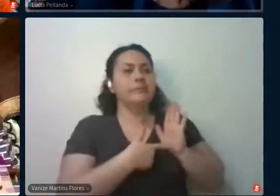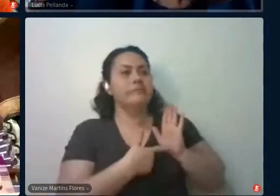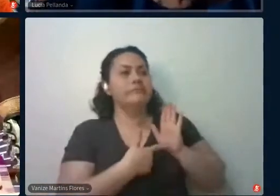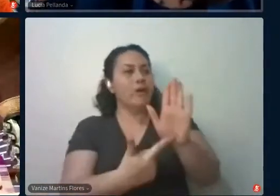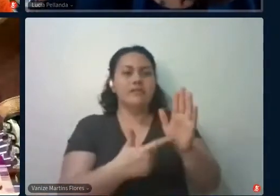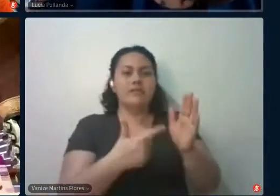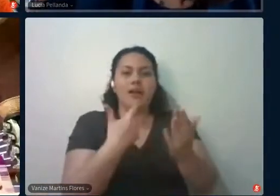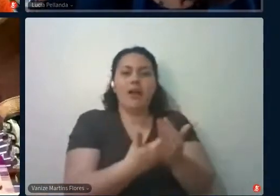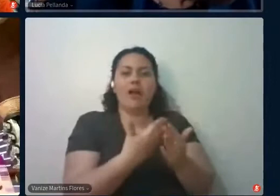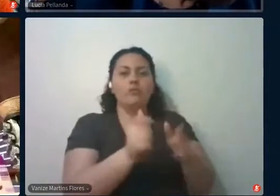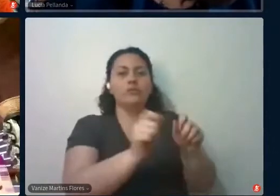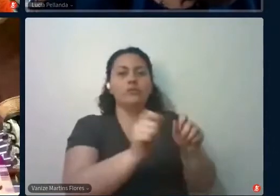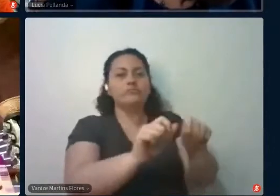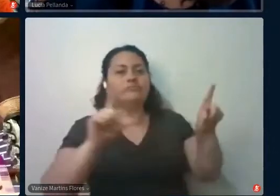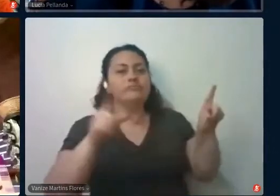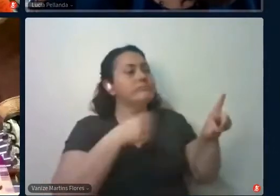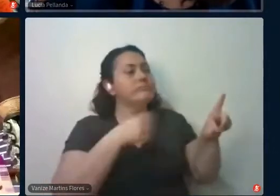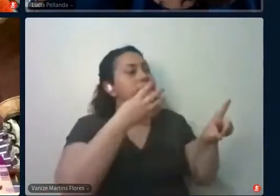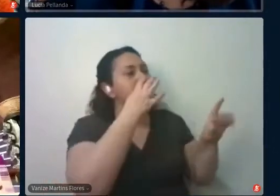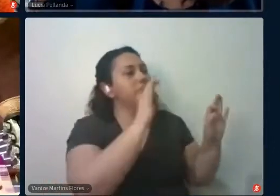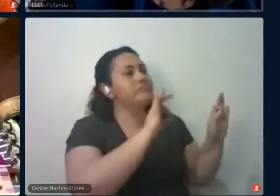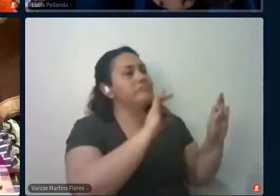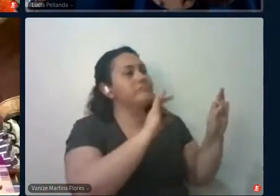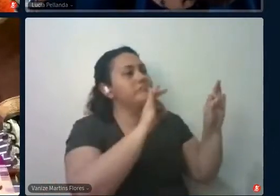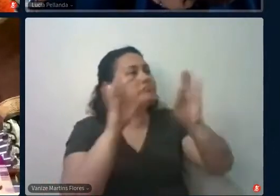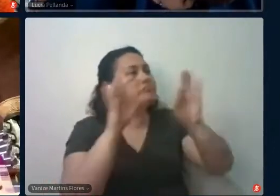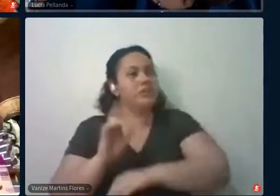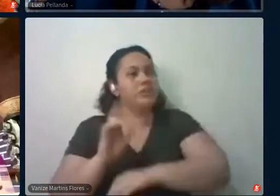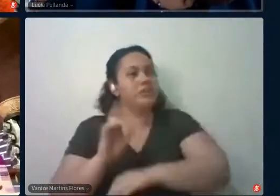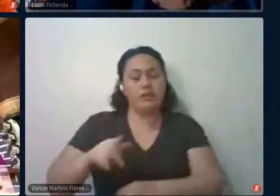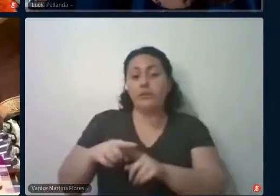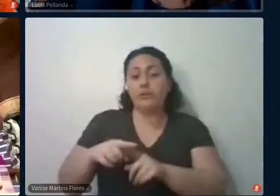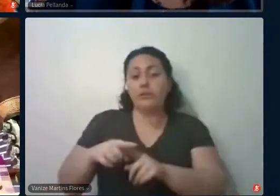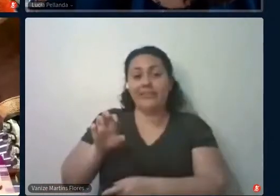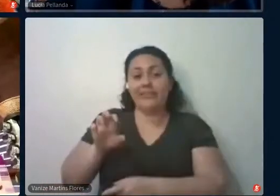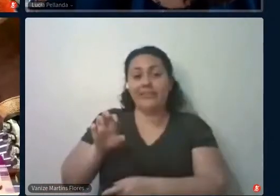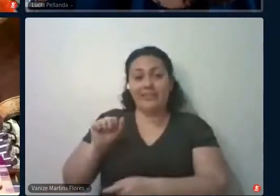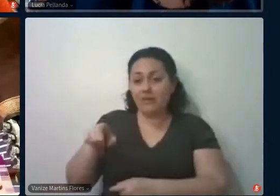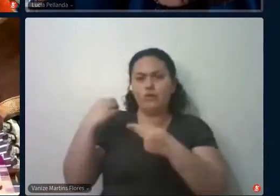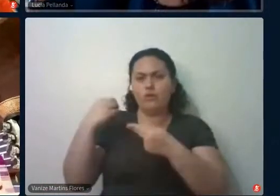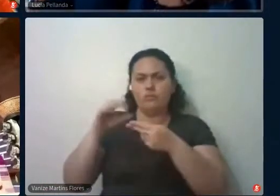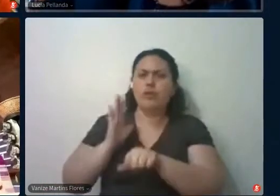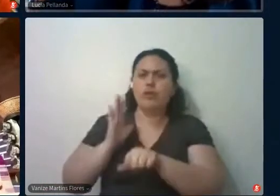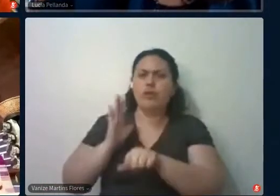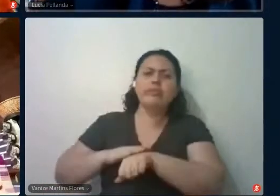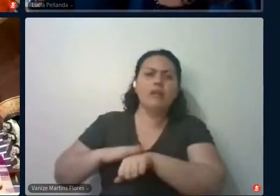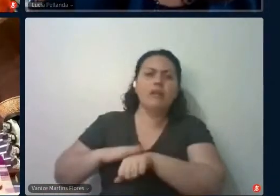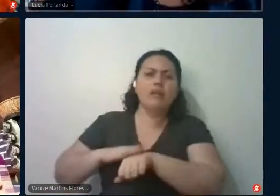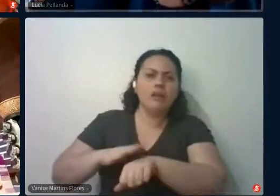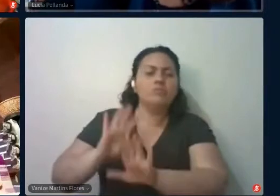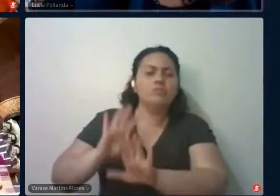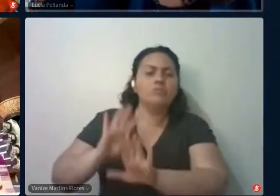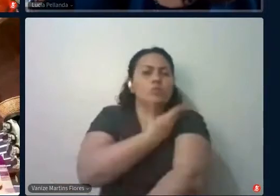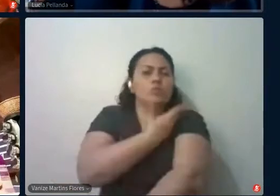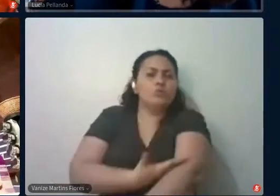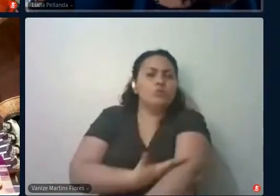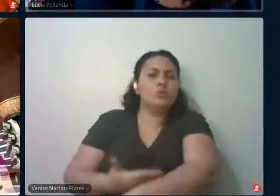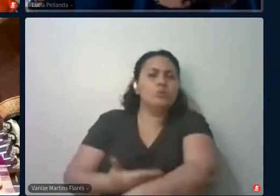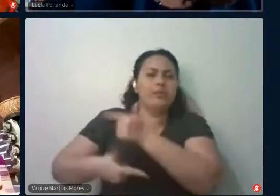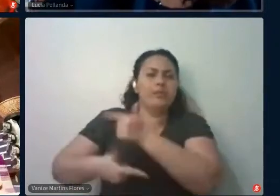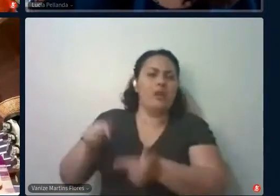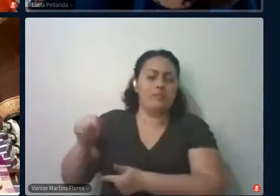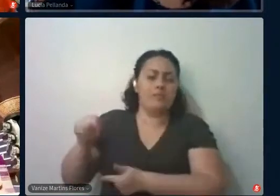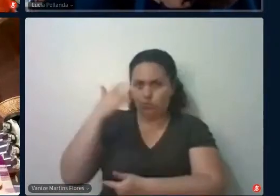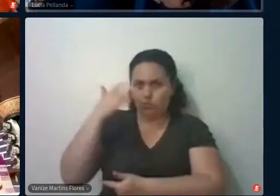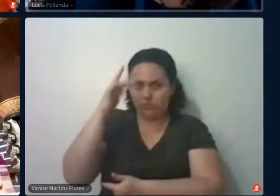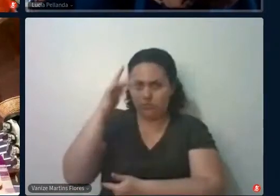a UFSPA já tem EAD bem qualificado já faz muito tempo, então, não sei se vocês sabem, mas nesse